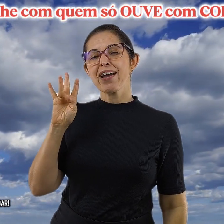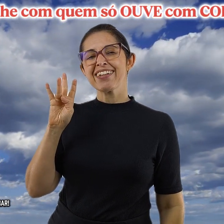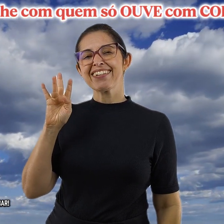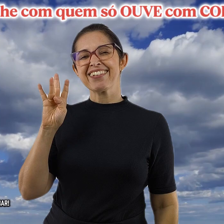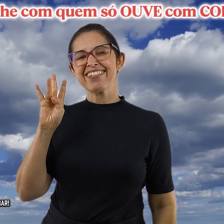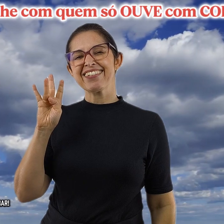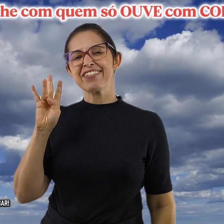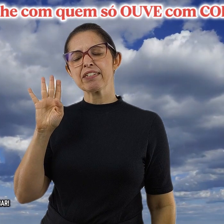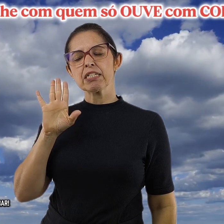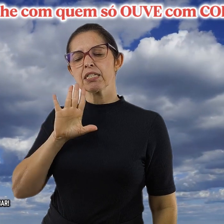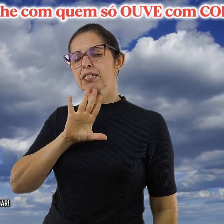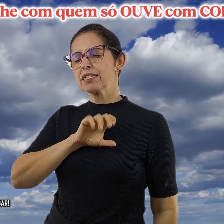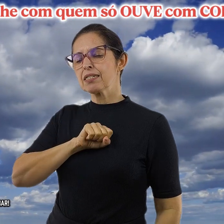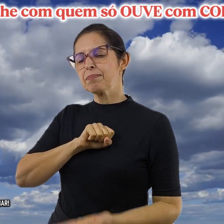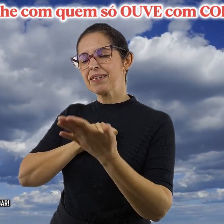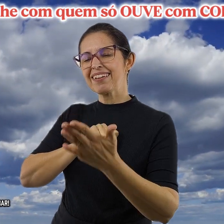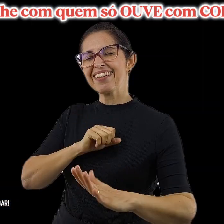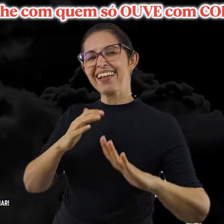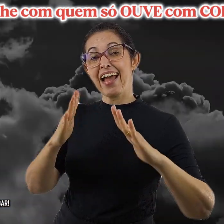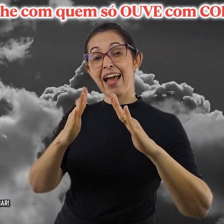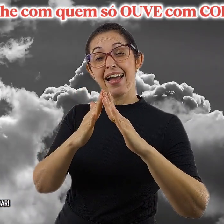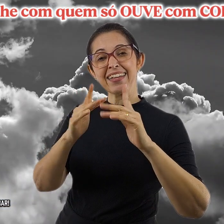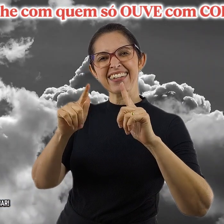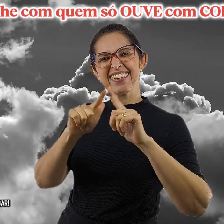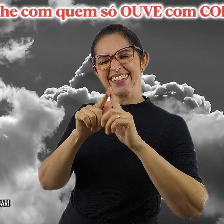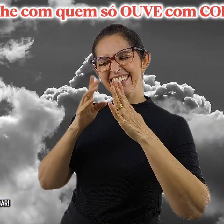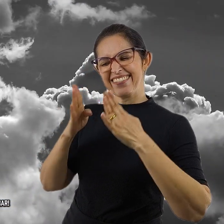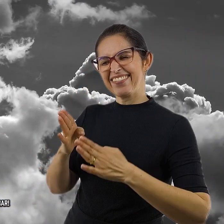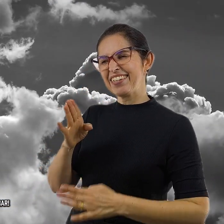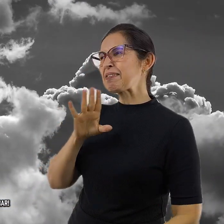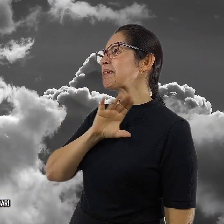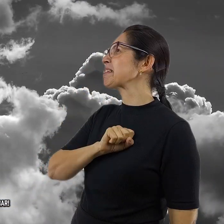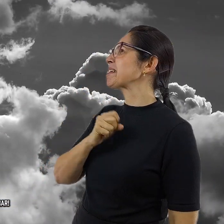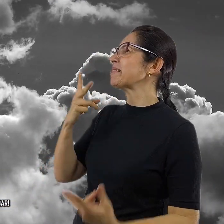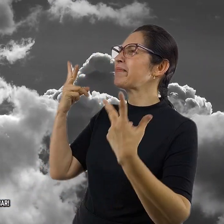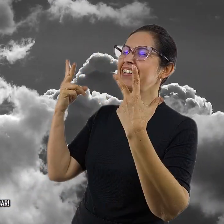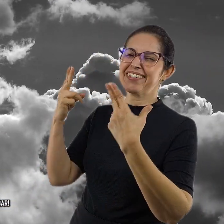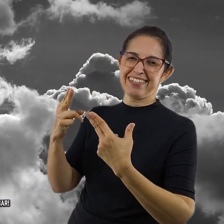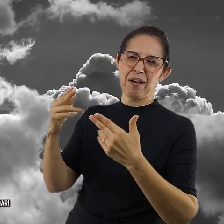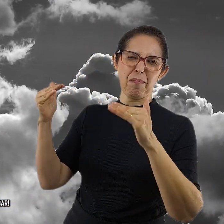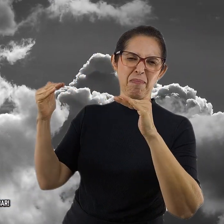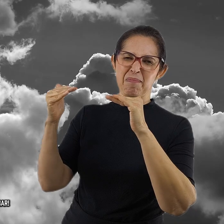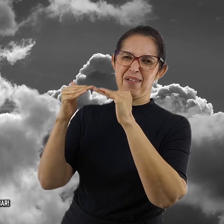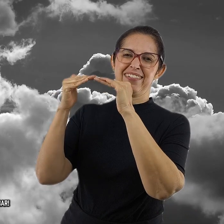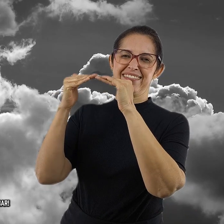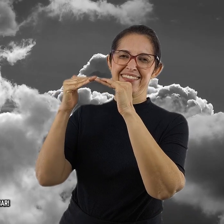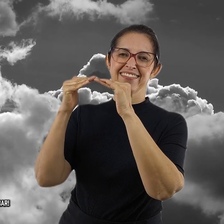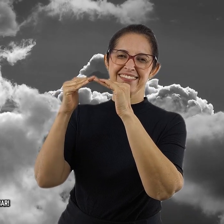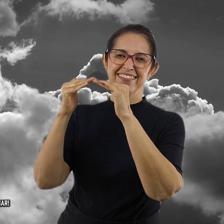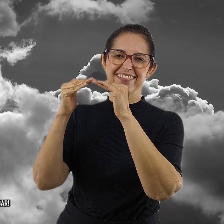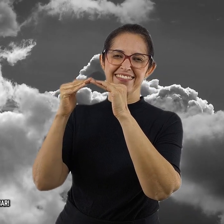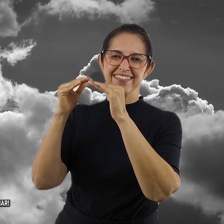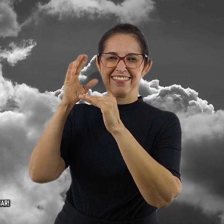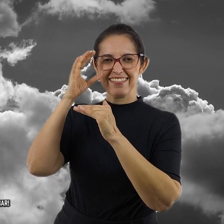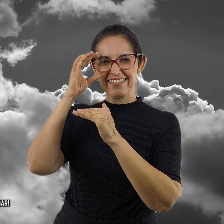e de uma igreja que correspondeu, a fiel, que correspondeu este